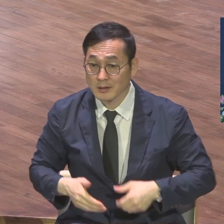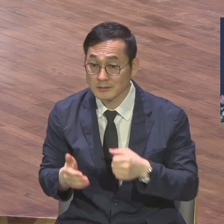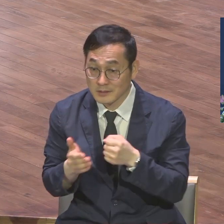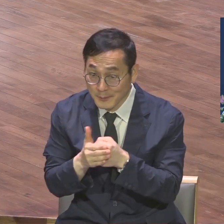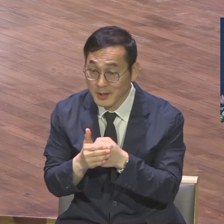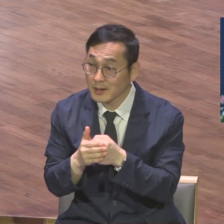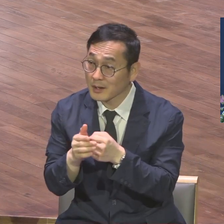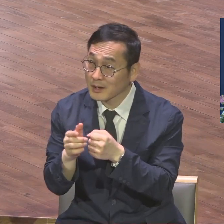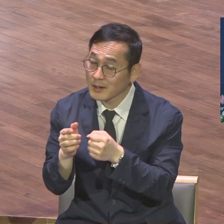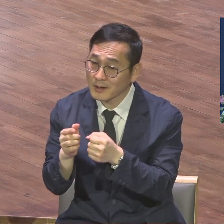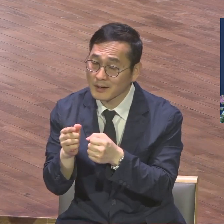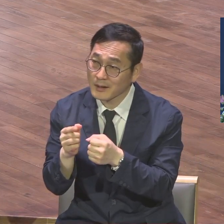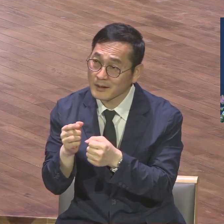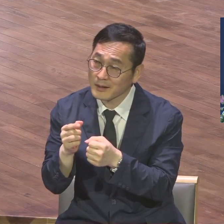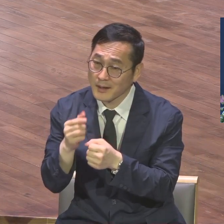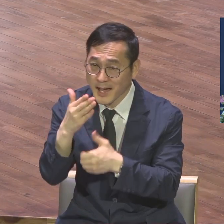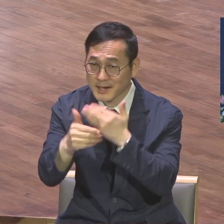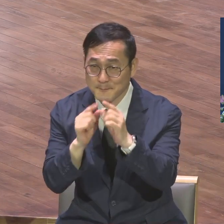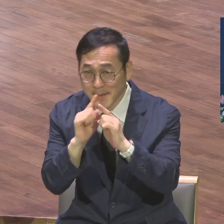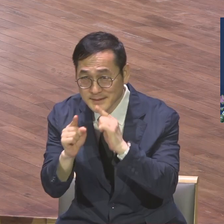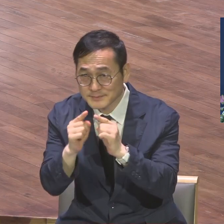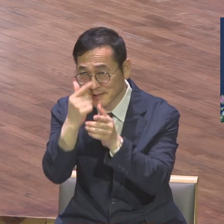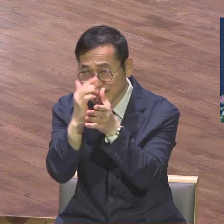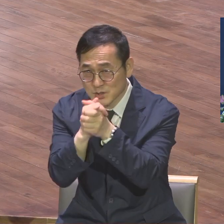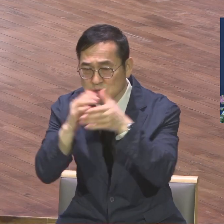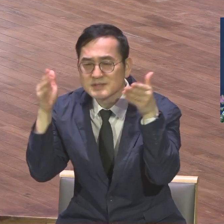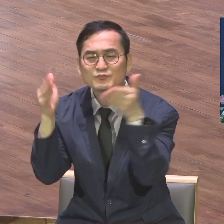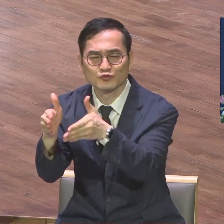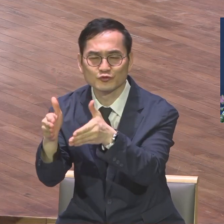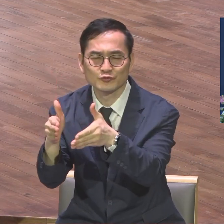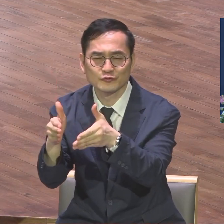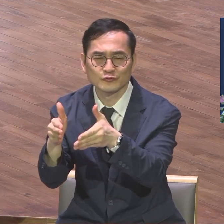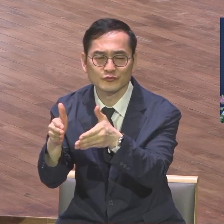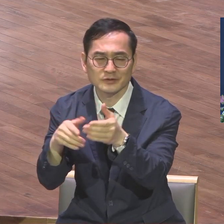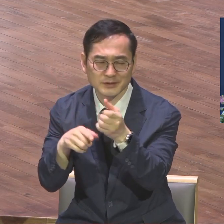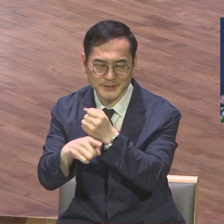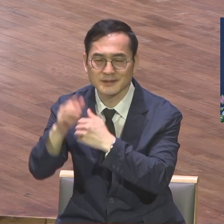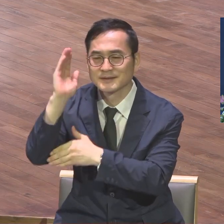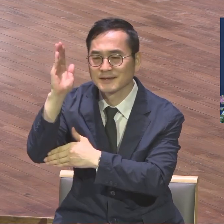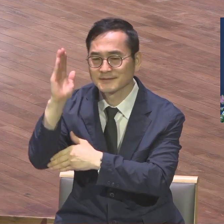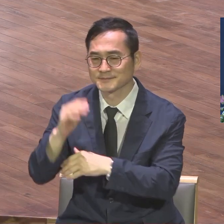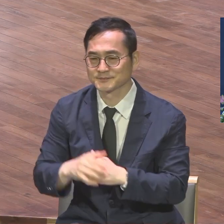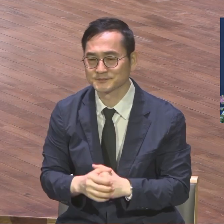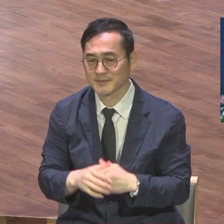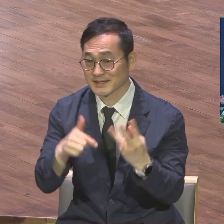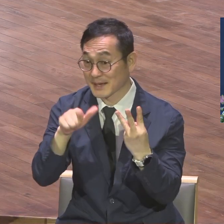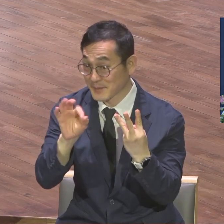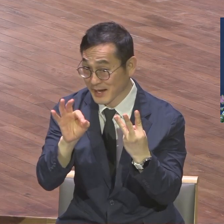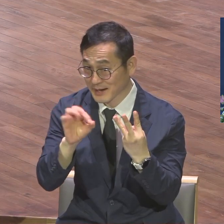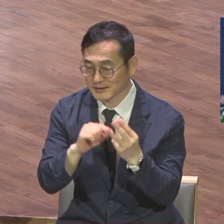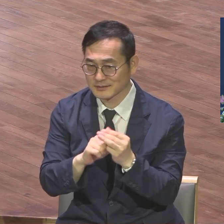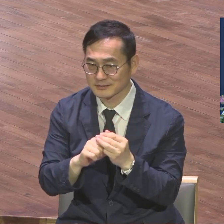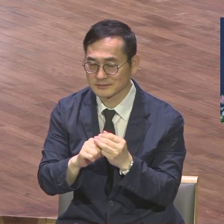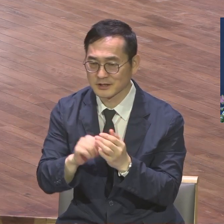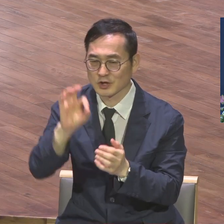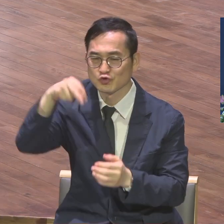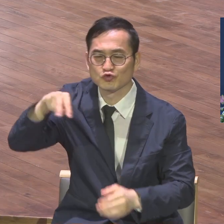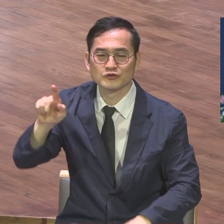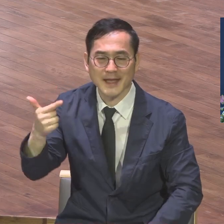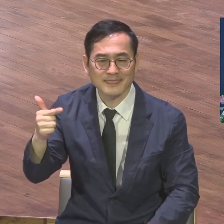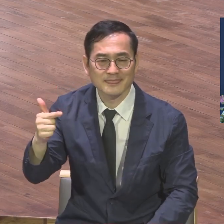집중에 집중, 말씀과 기도에 집중, 집중. 3강은 뭐냐, 여호와 유산,